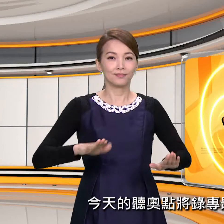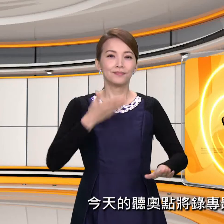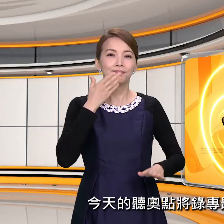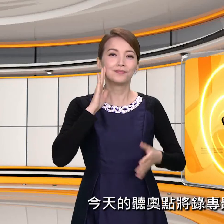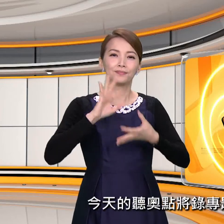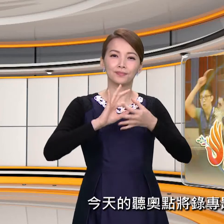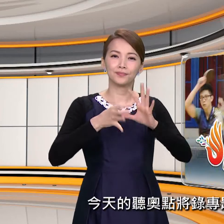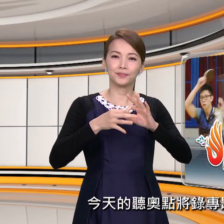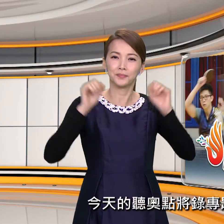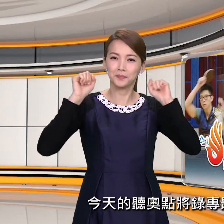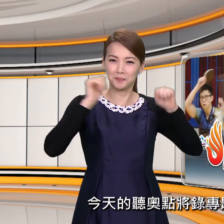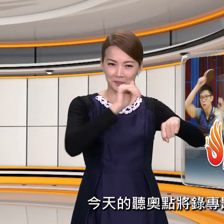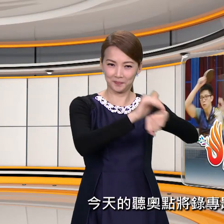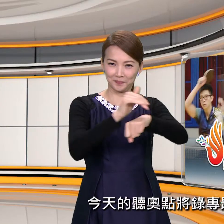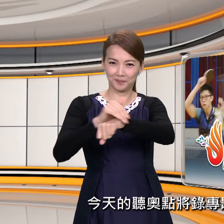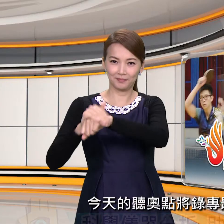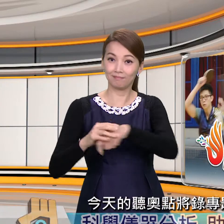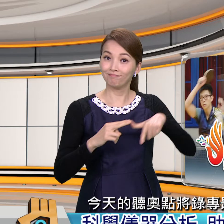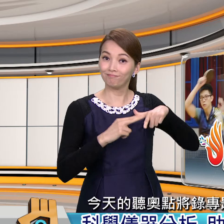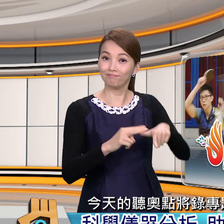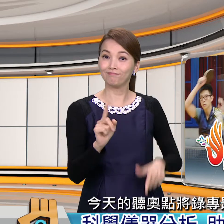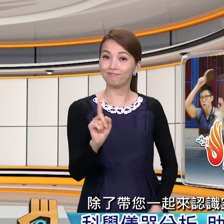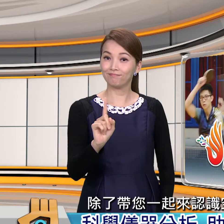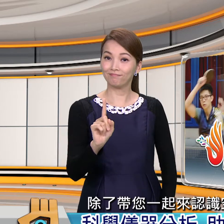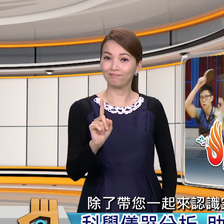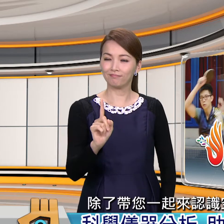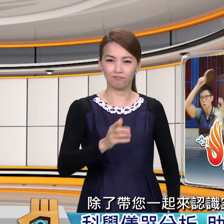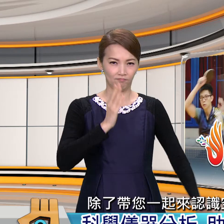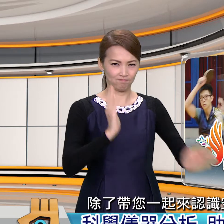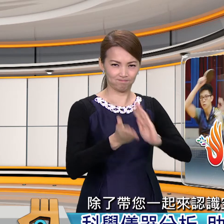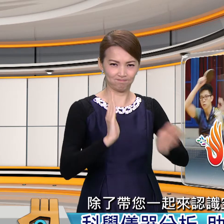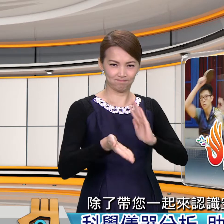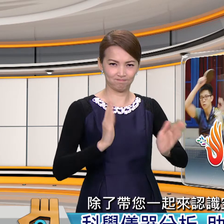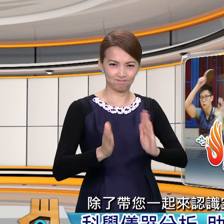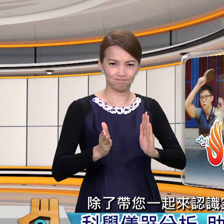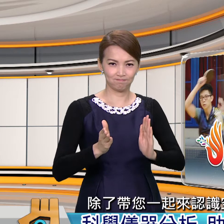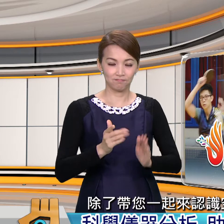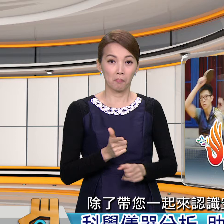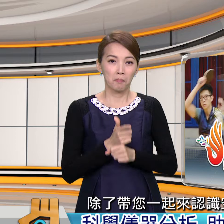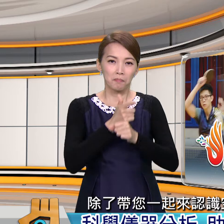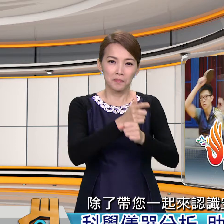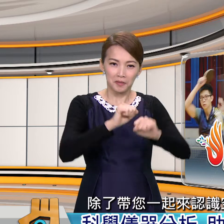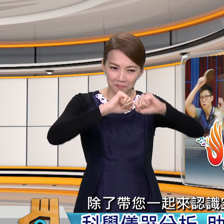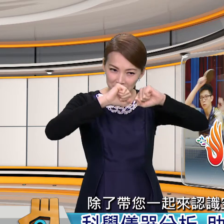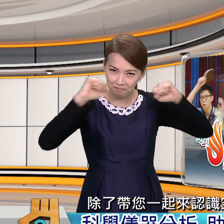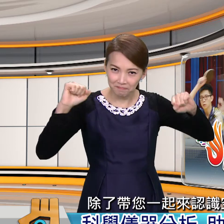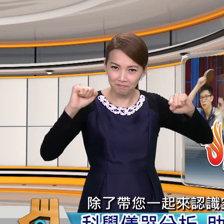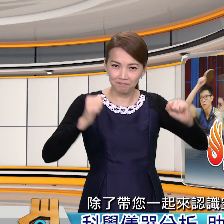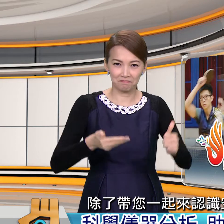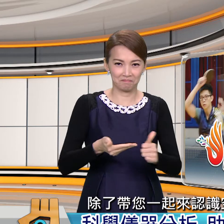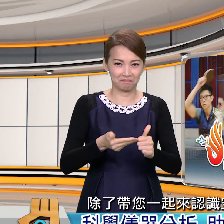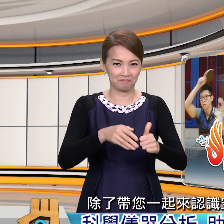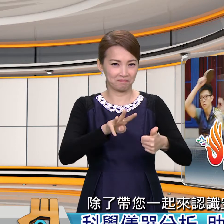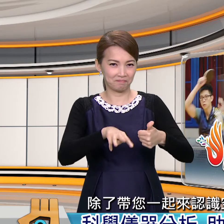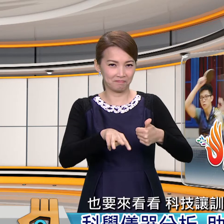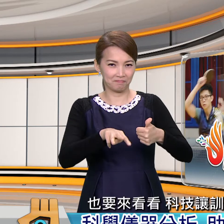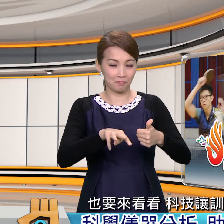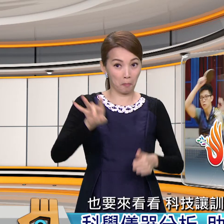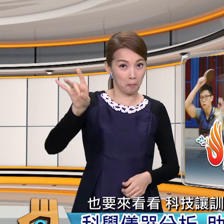今天的听澳点将录专题报道，除了带您一起来认识空手道的夺牌主力，也要